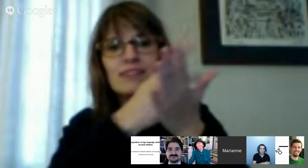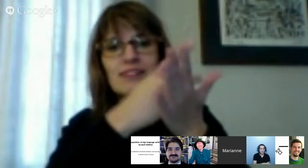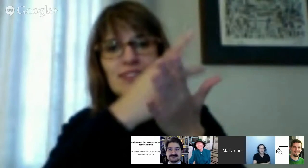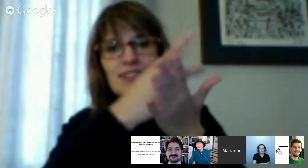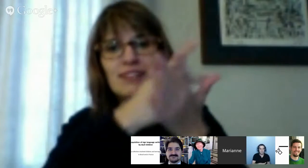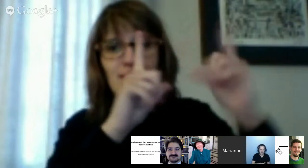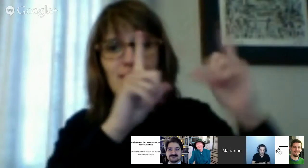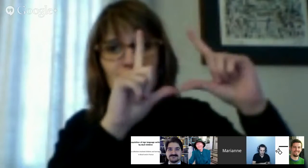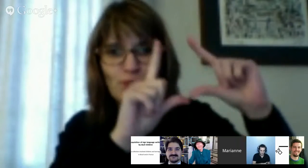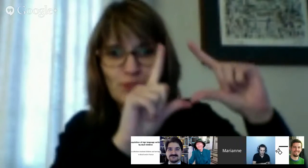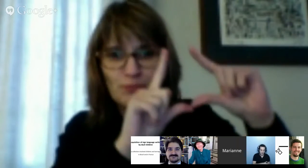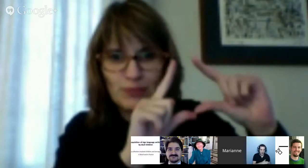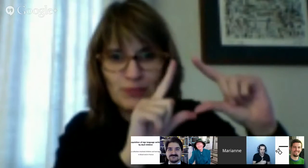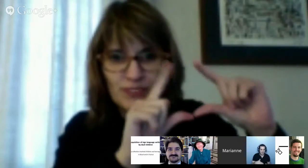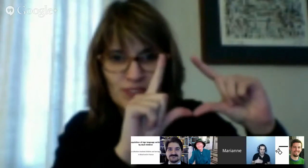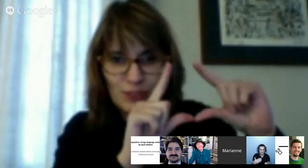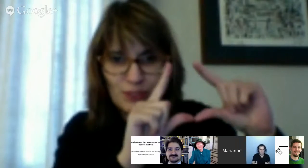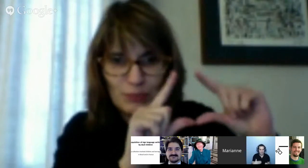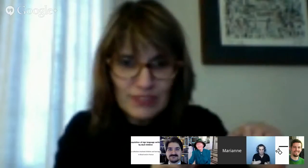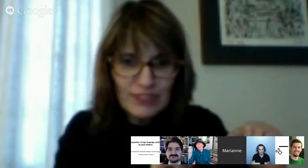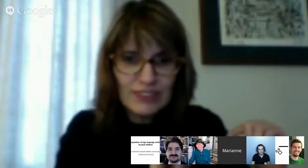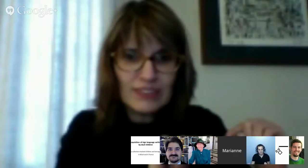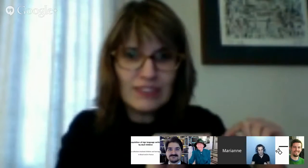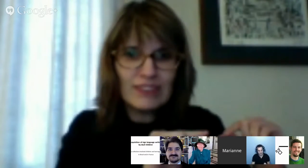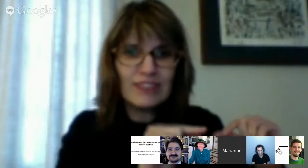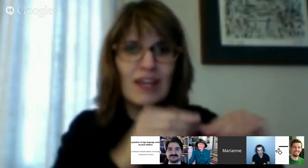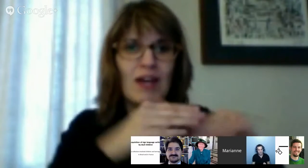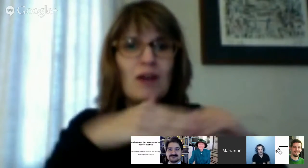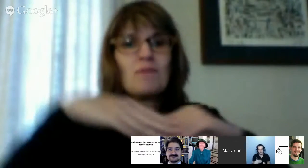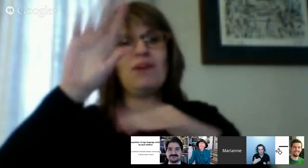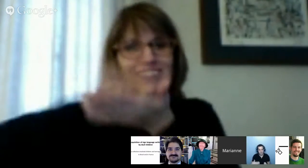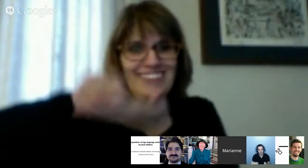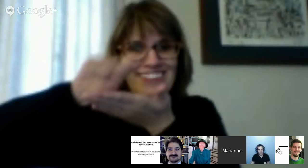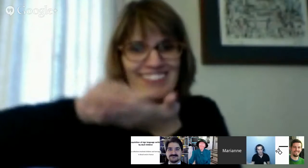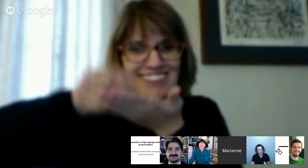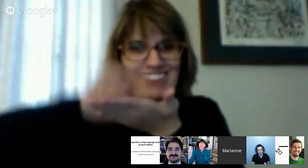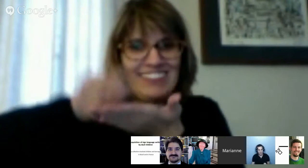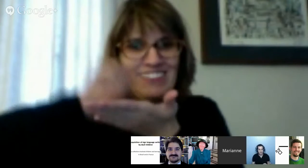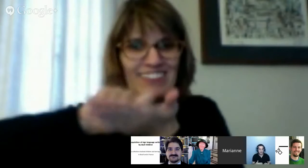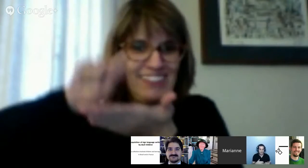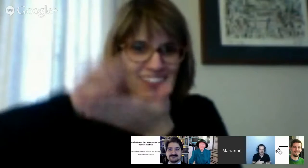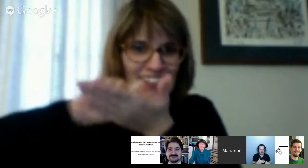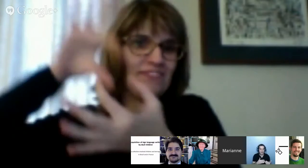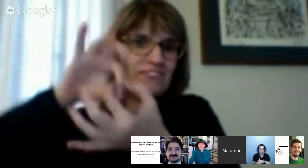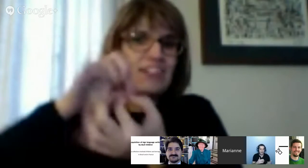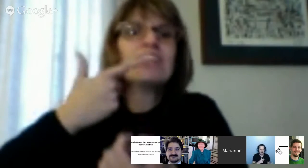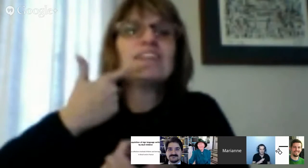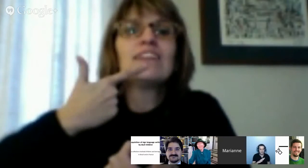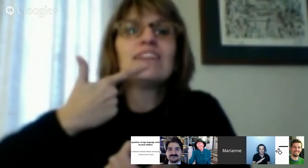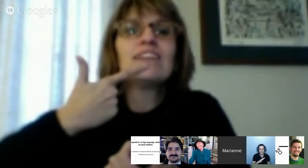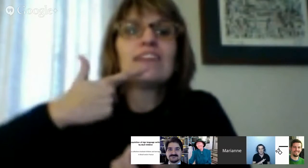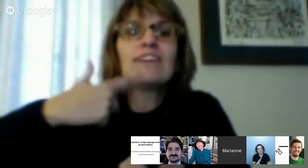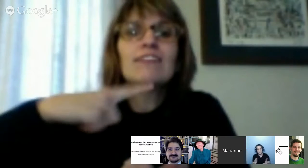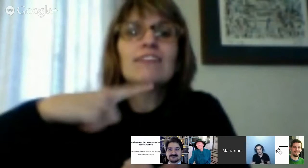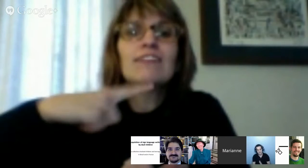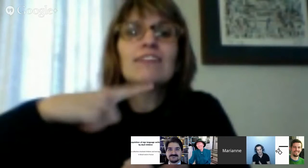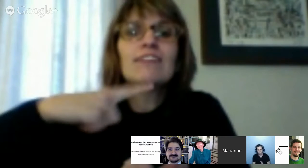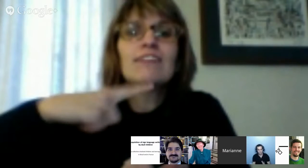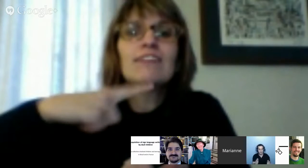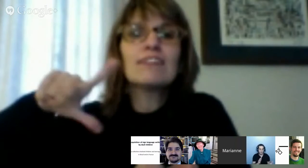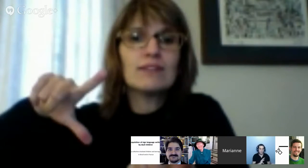ludicidade, ela tem essa possibilidade de aprender. E aí, ela vai fazer essa